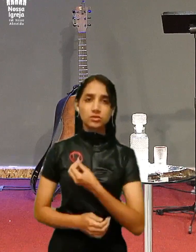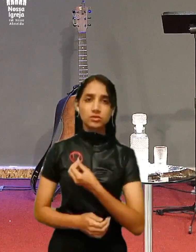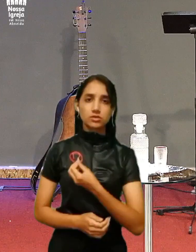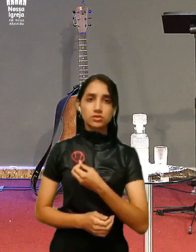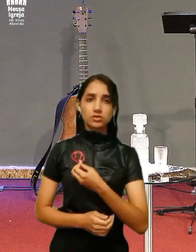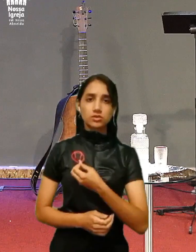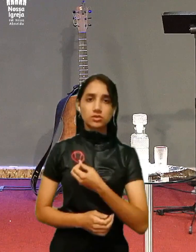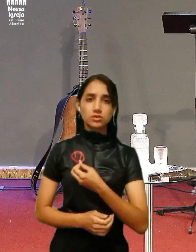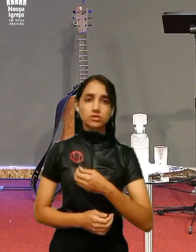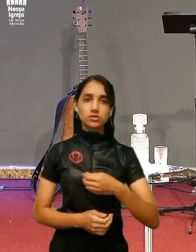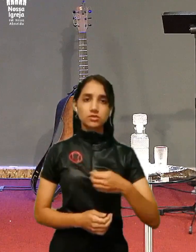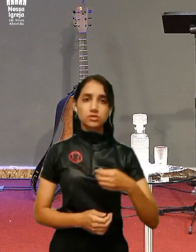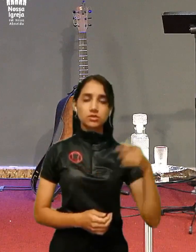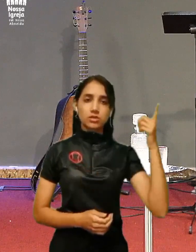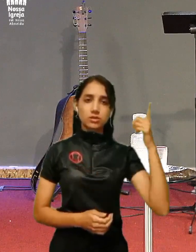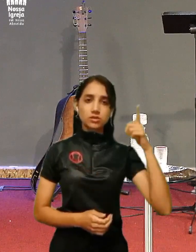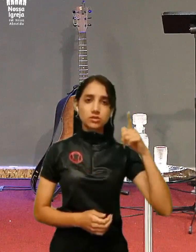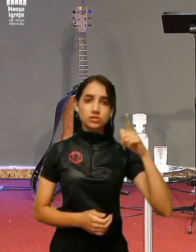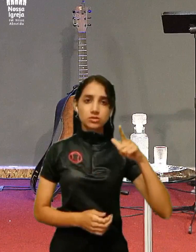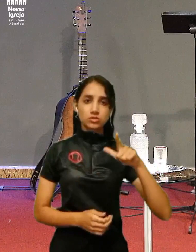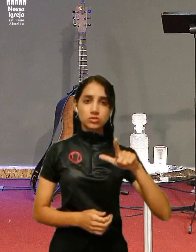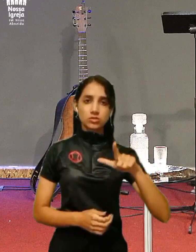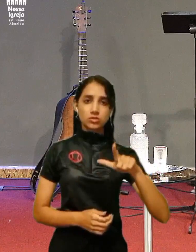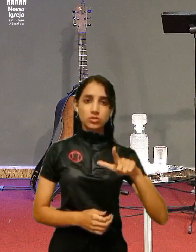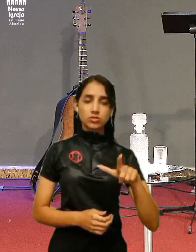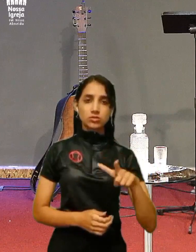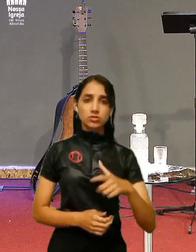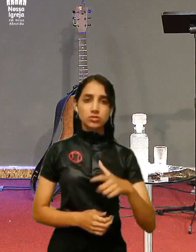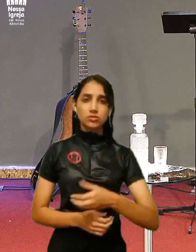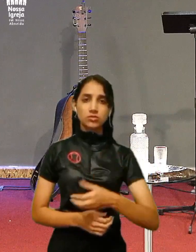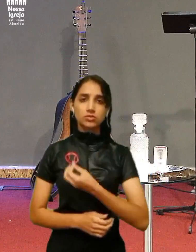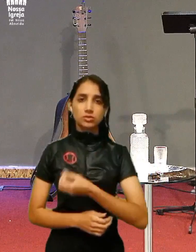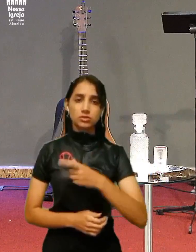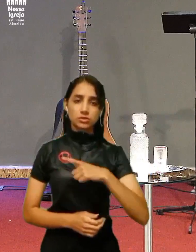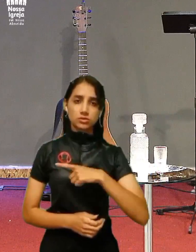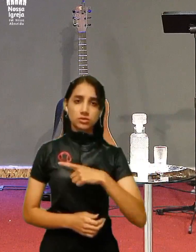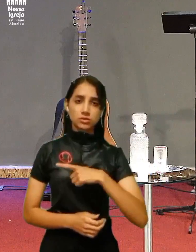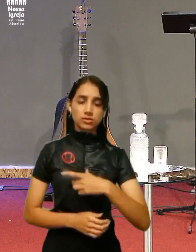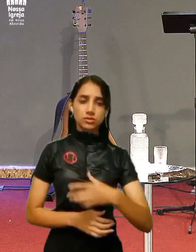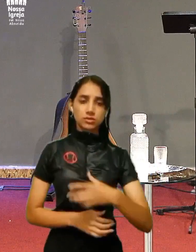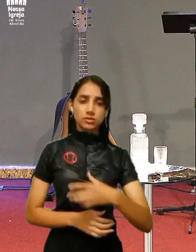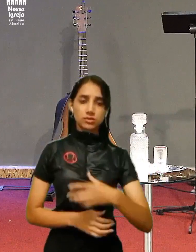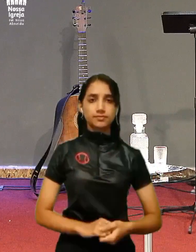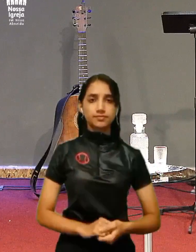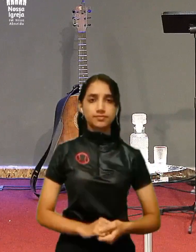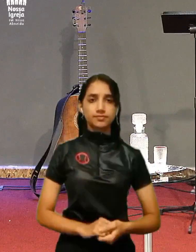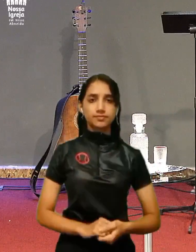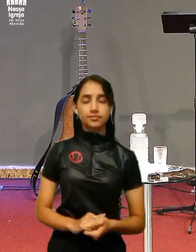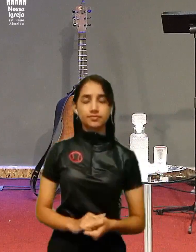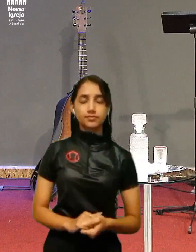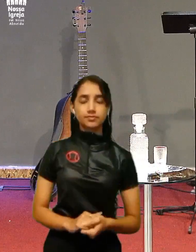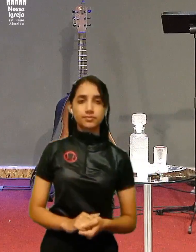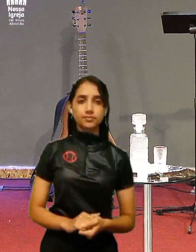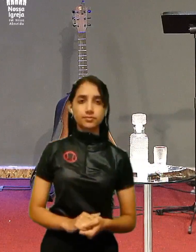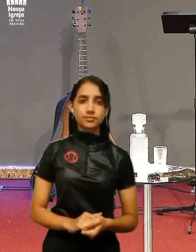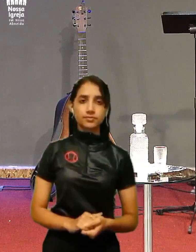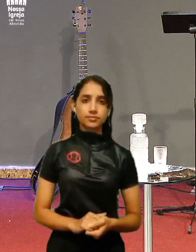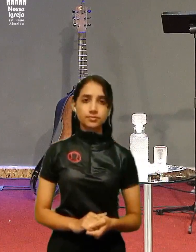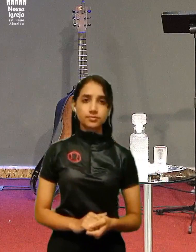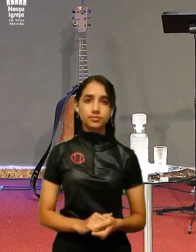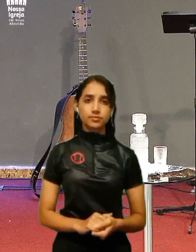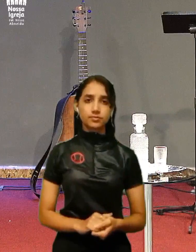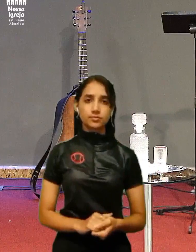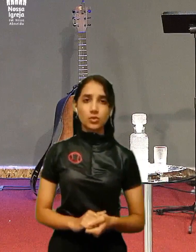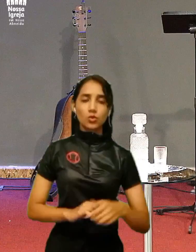Irmãos, a minha experiência diária com a igreja, com os irmãos, é triste. O